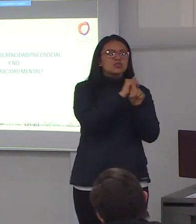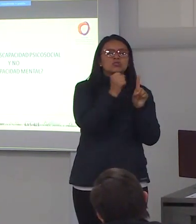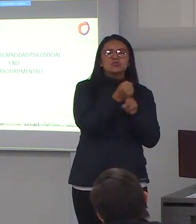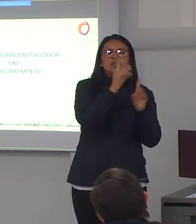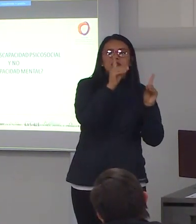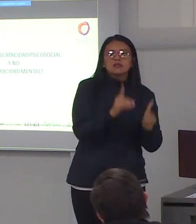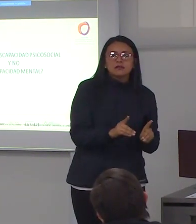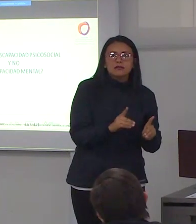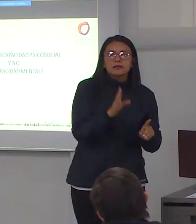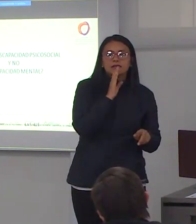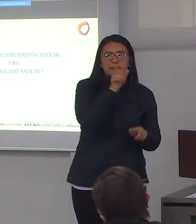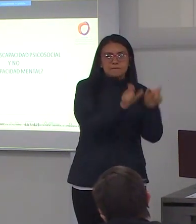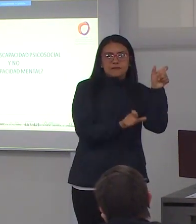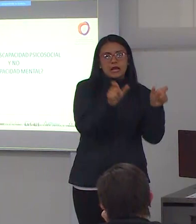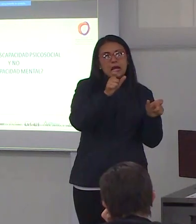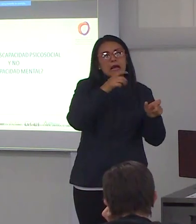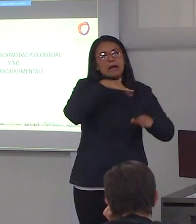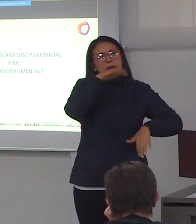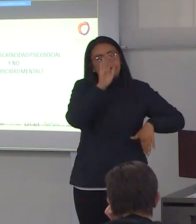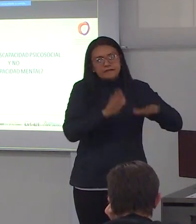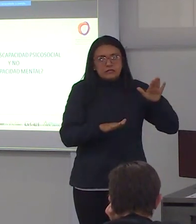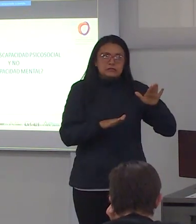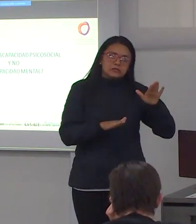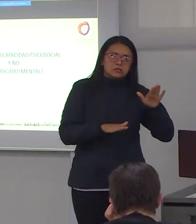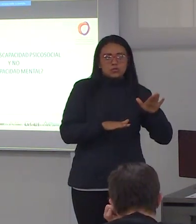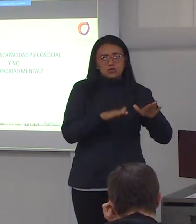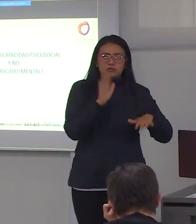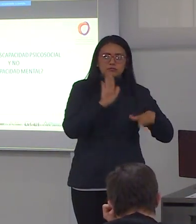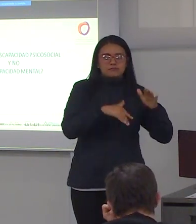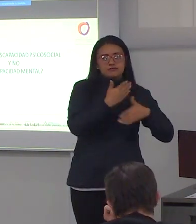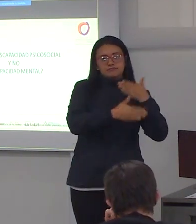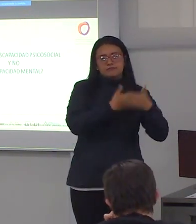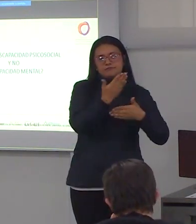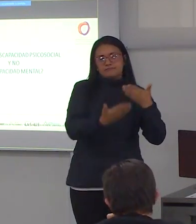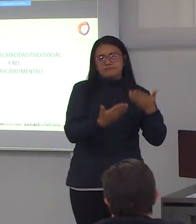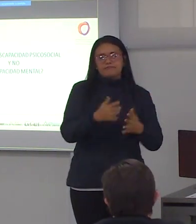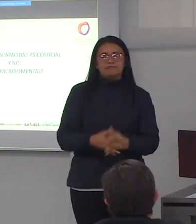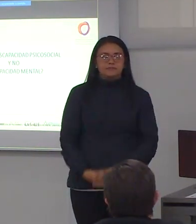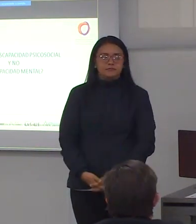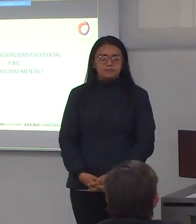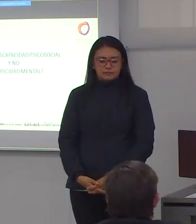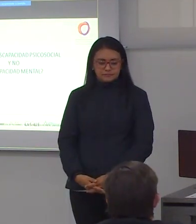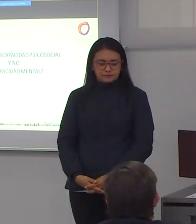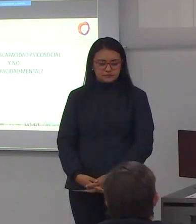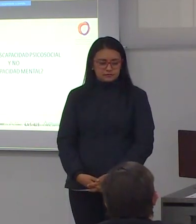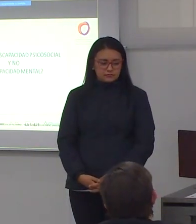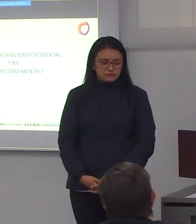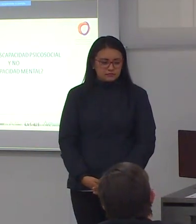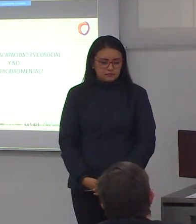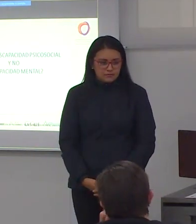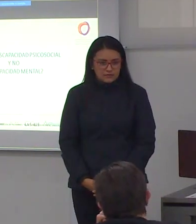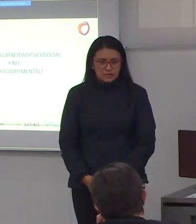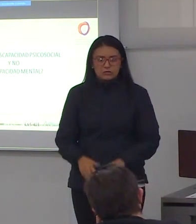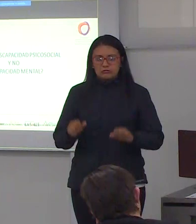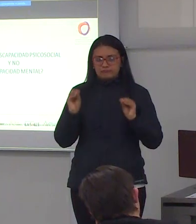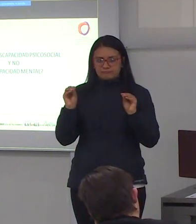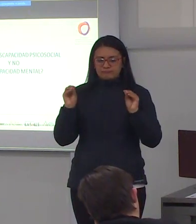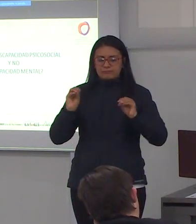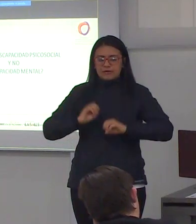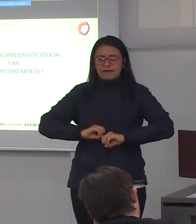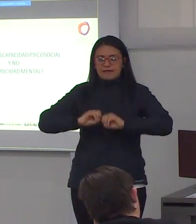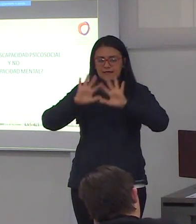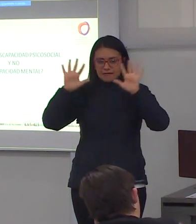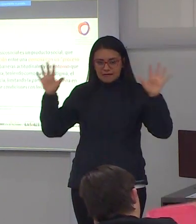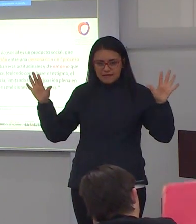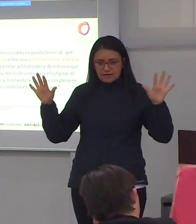decisiones las personas a veces a veces no depende de sus procesos ¿bien? entonces claridades y esto lo van a